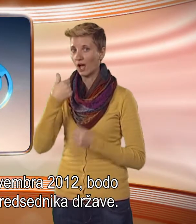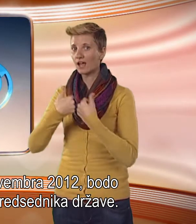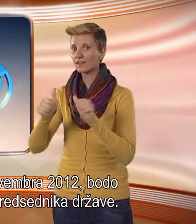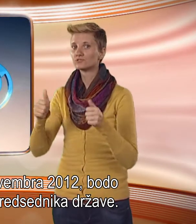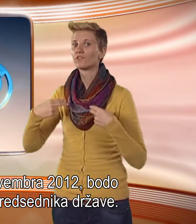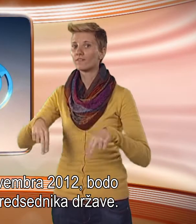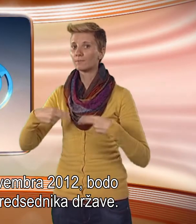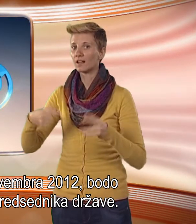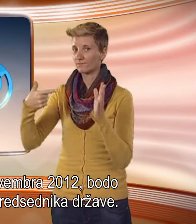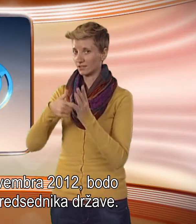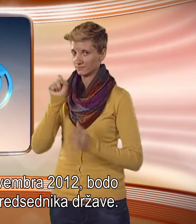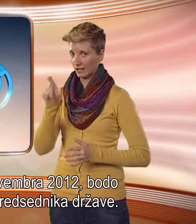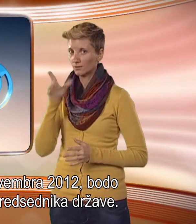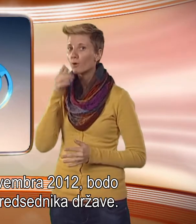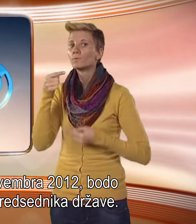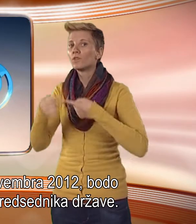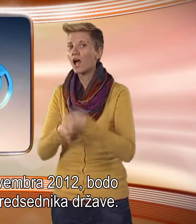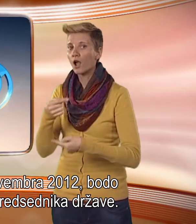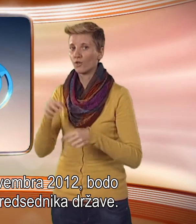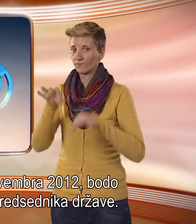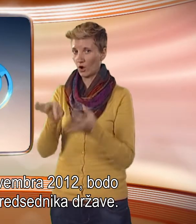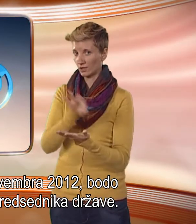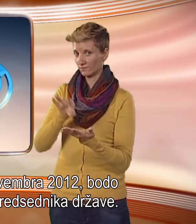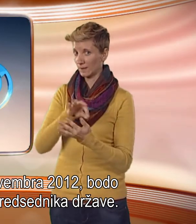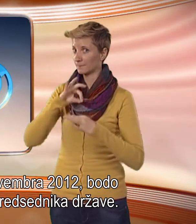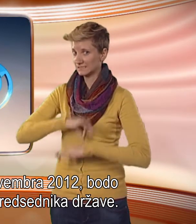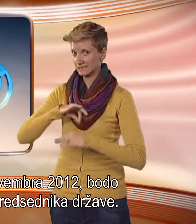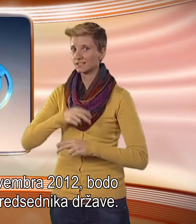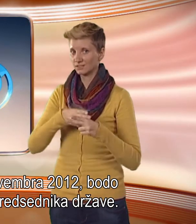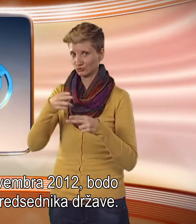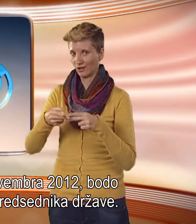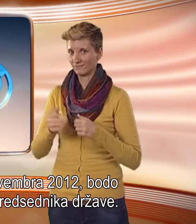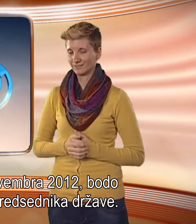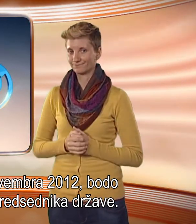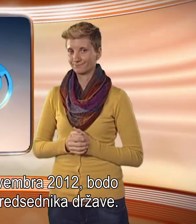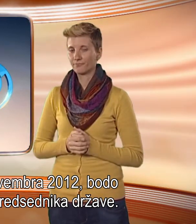nedeljo 11. novembra 2012 bodo potekale volitve za predsednika države.